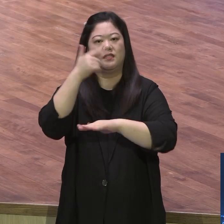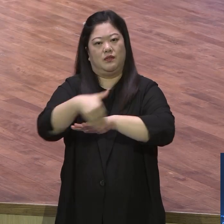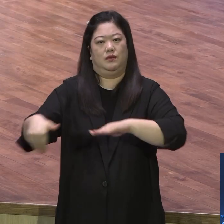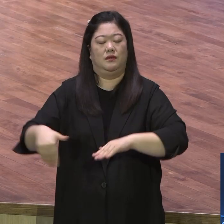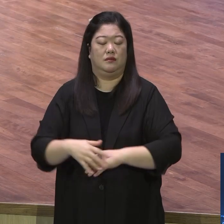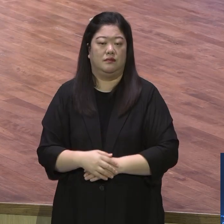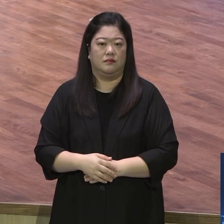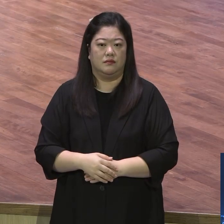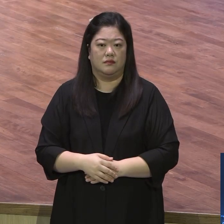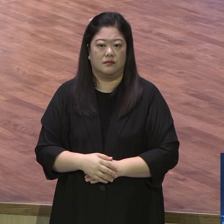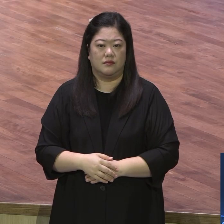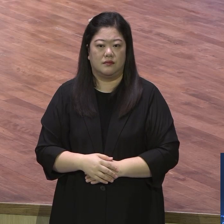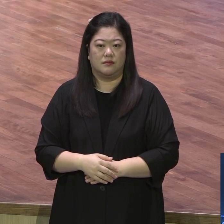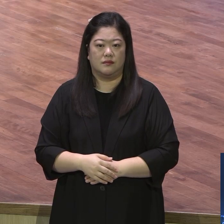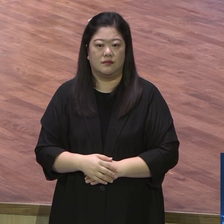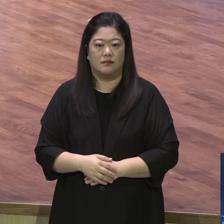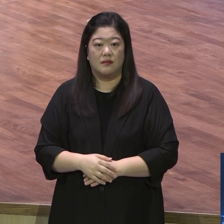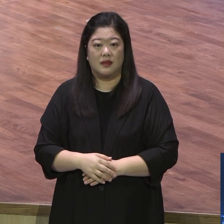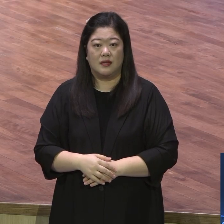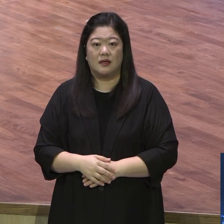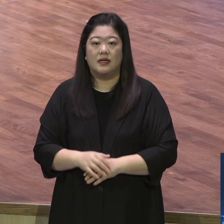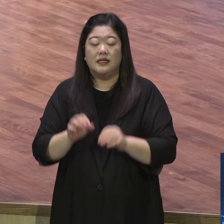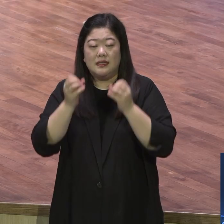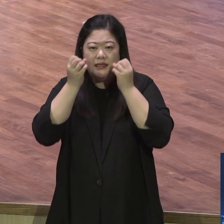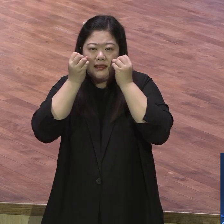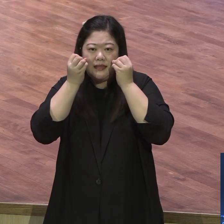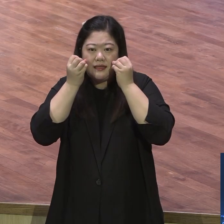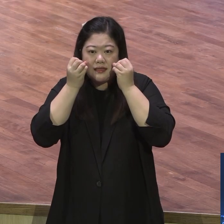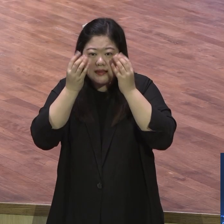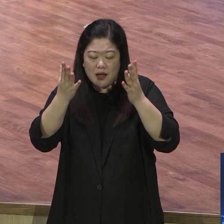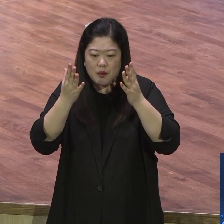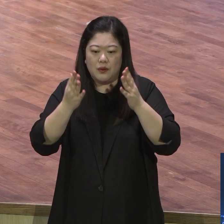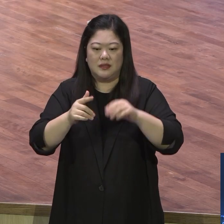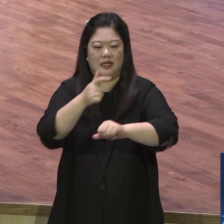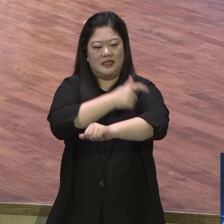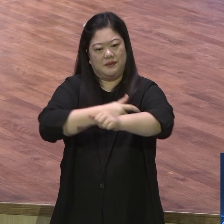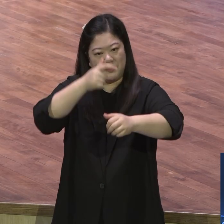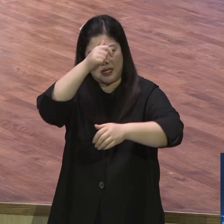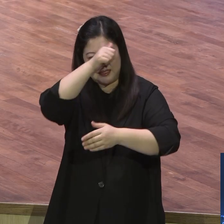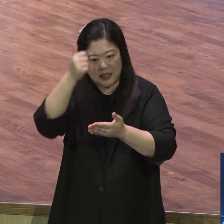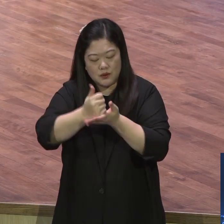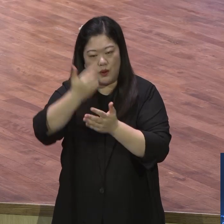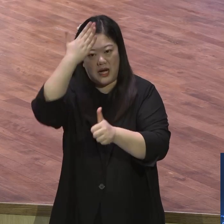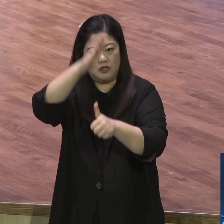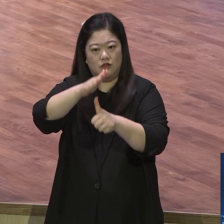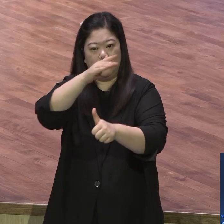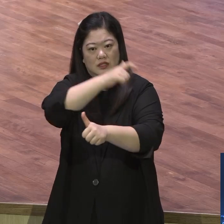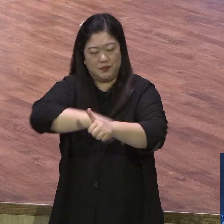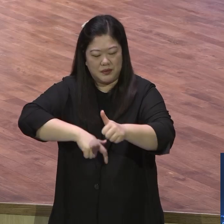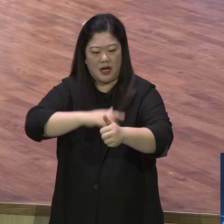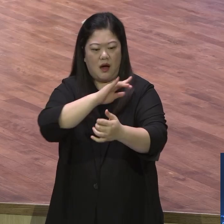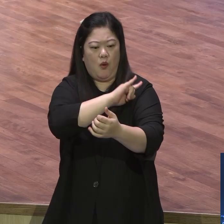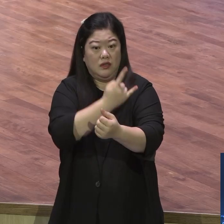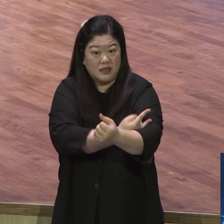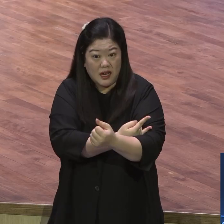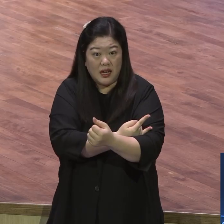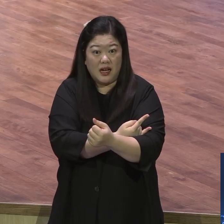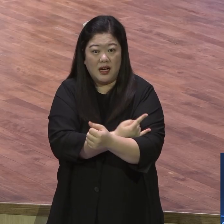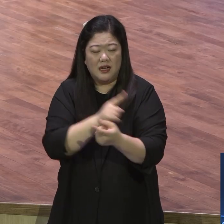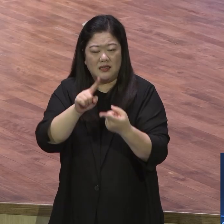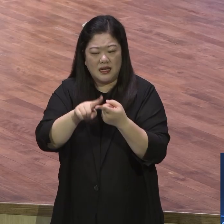계속하고 있어요 나 이렇게 새로운 이렇게 정직이를 위해서 내가 이렇게 1년 내내 기도한 게 처음이에요